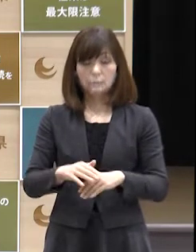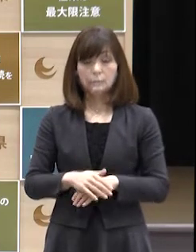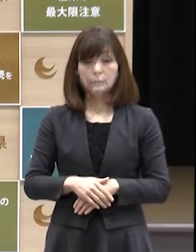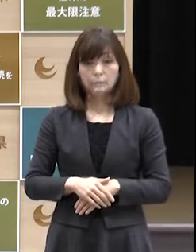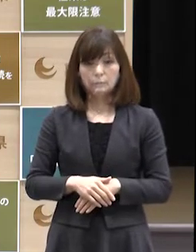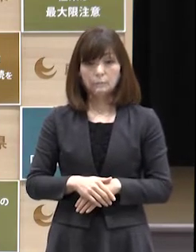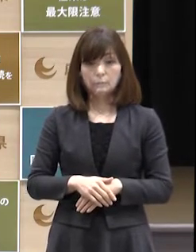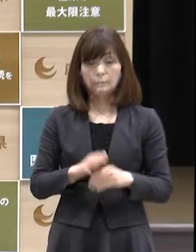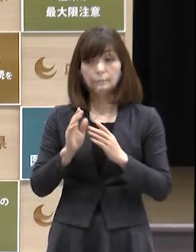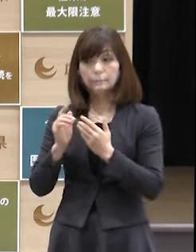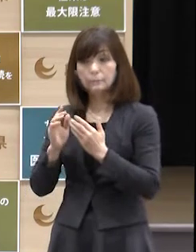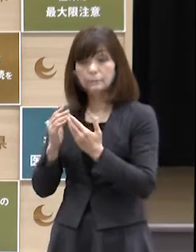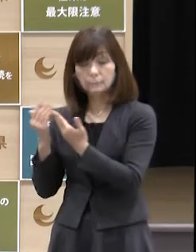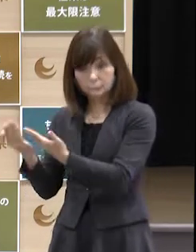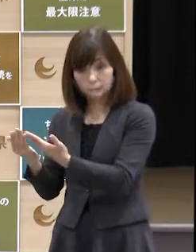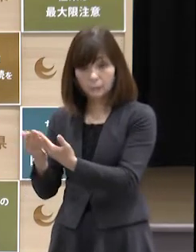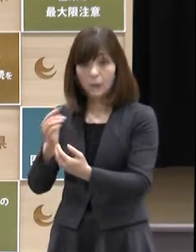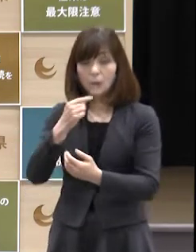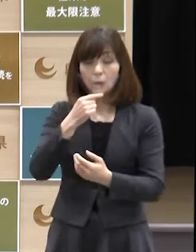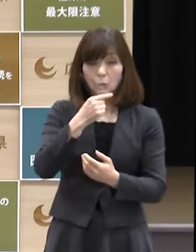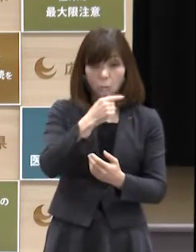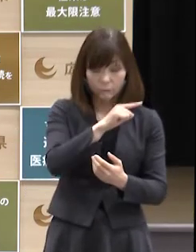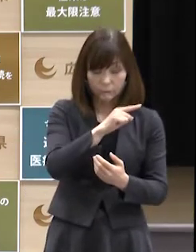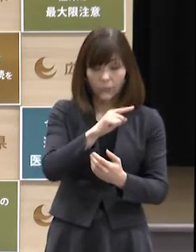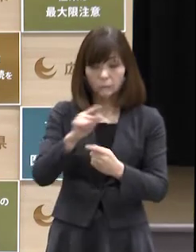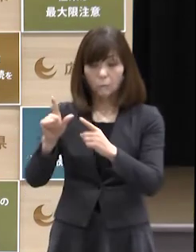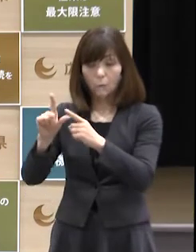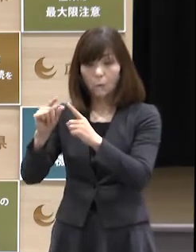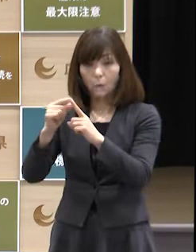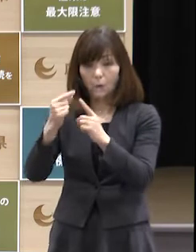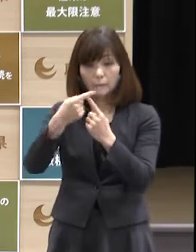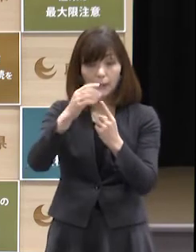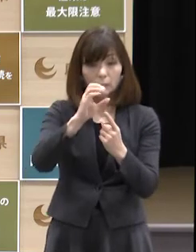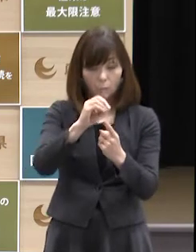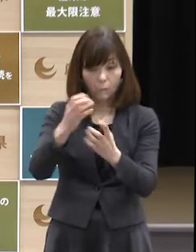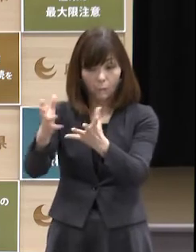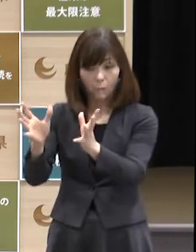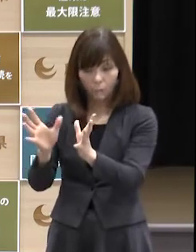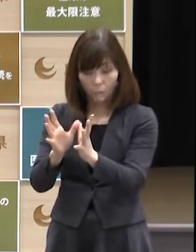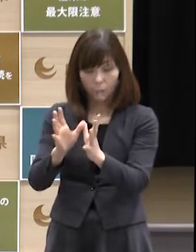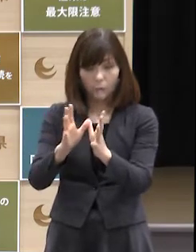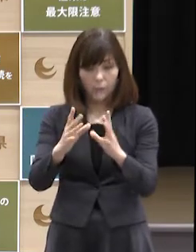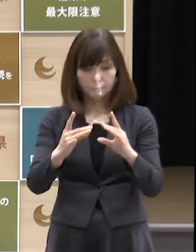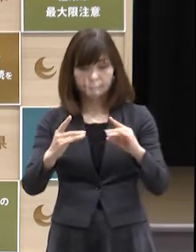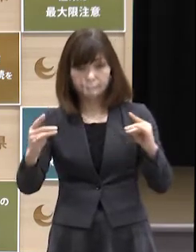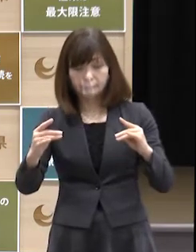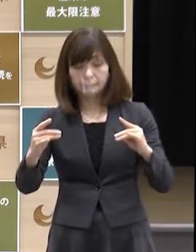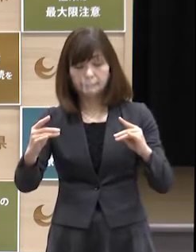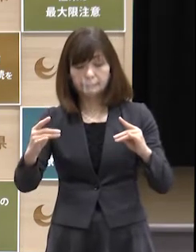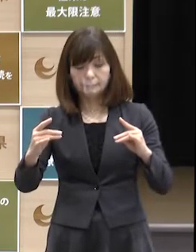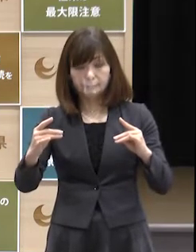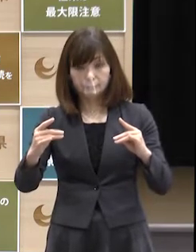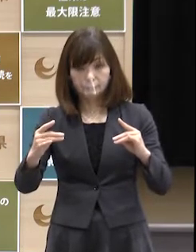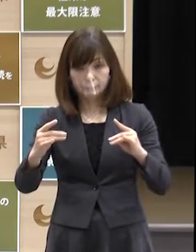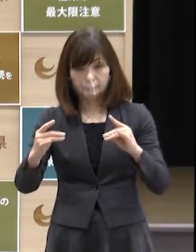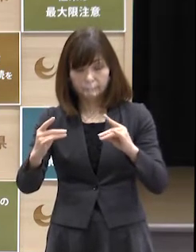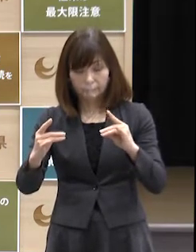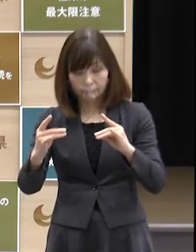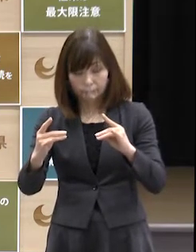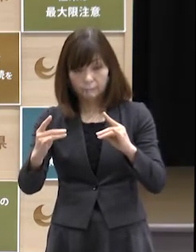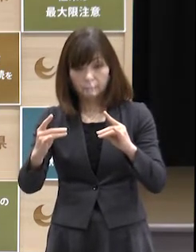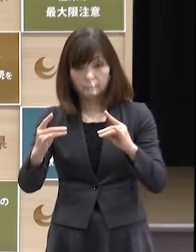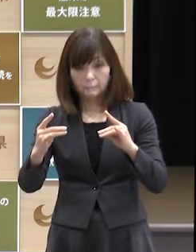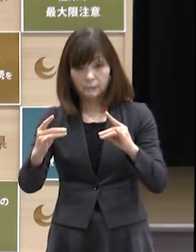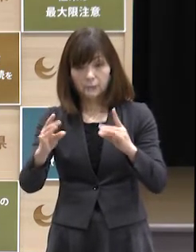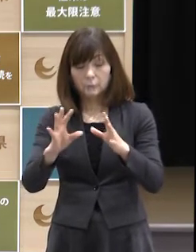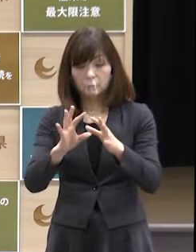ロシアと NATO が睨み合うからこそ、そのロシアによるウクライナ侵攻 が可能